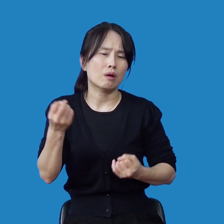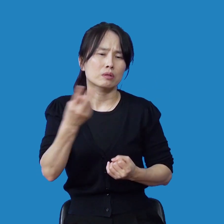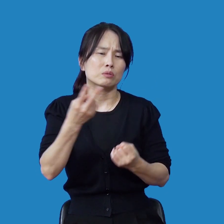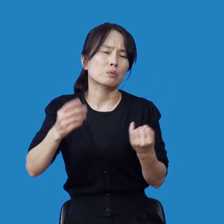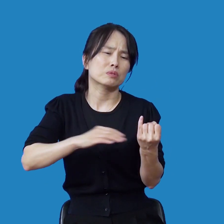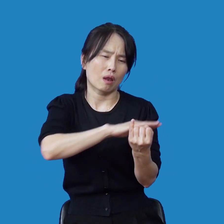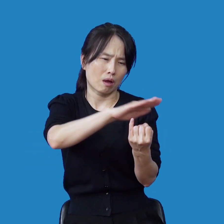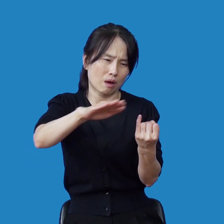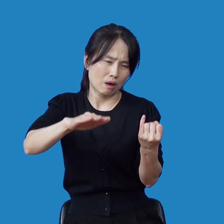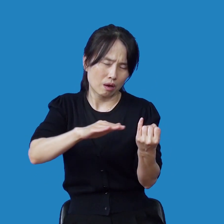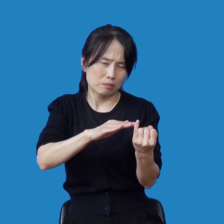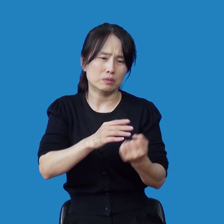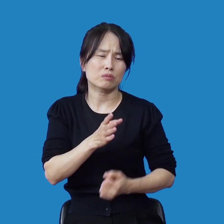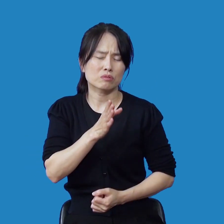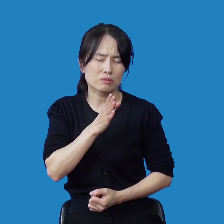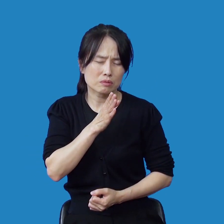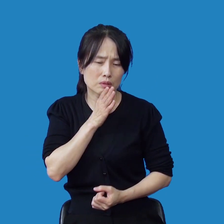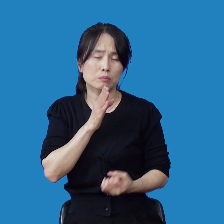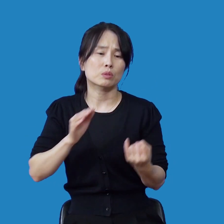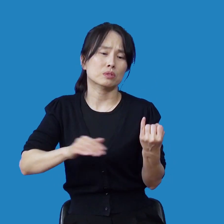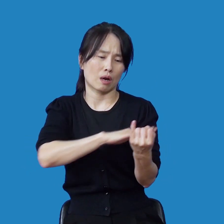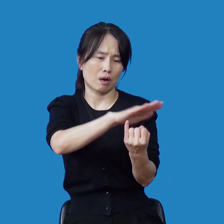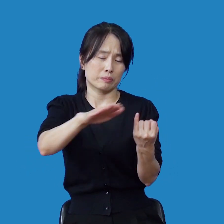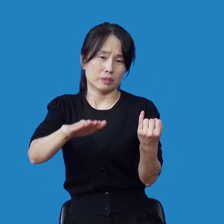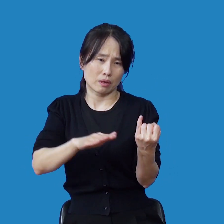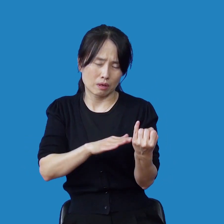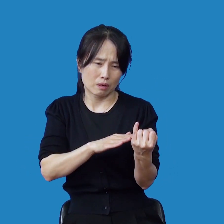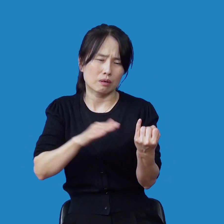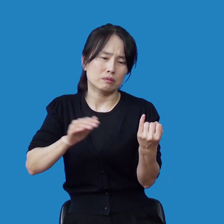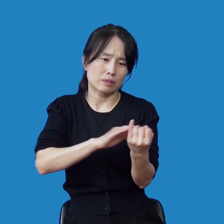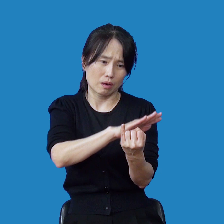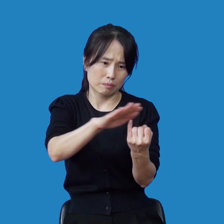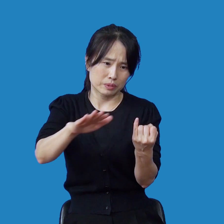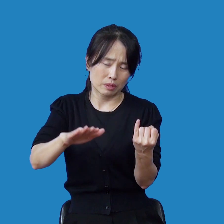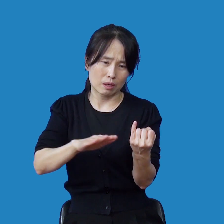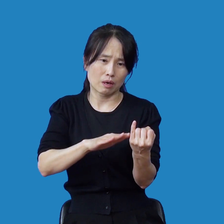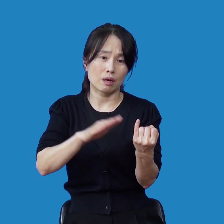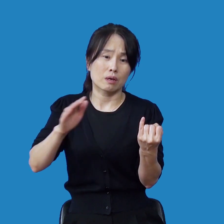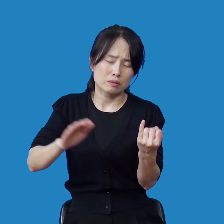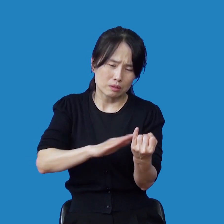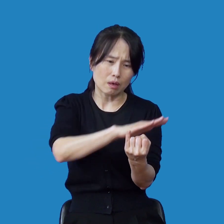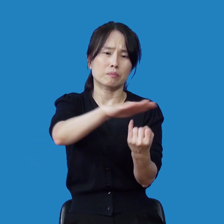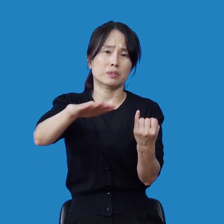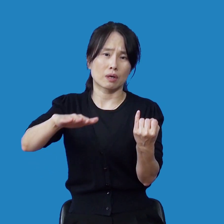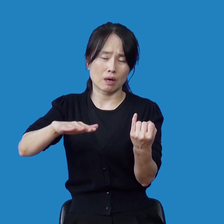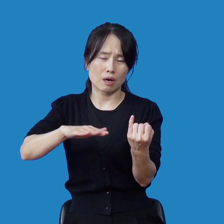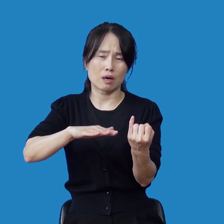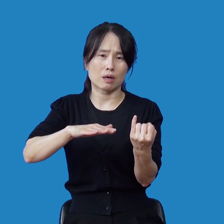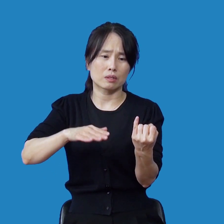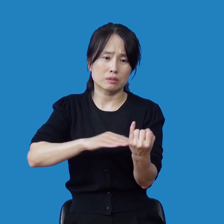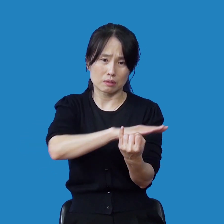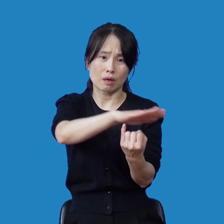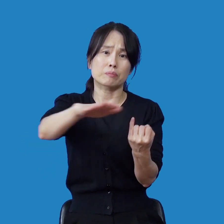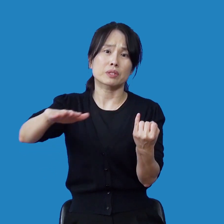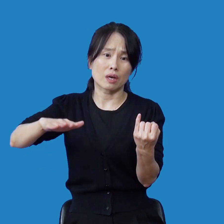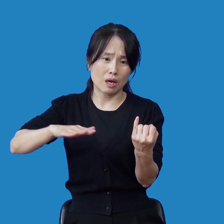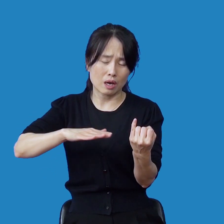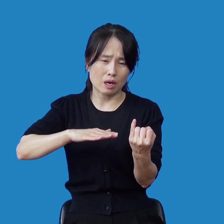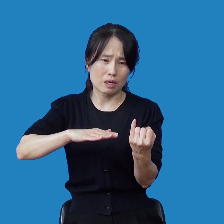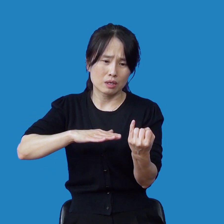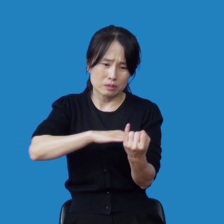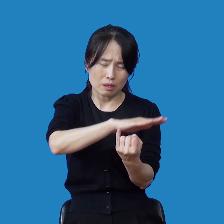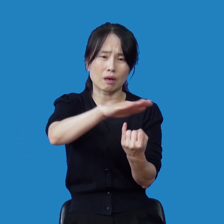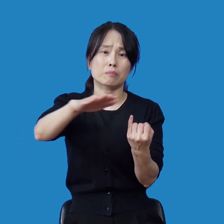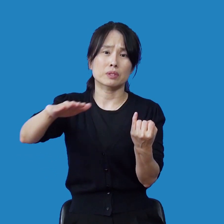사랑합니다. 진심으로 사랑합니다. 사랑합니다. 사랑합니다. 사랑합니다.